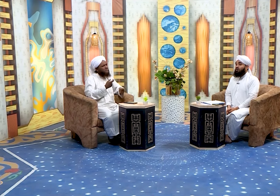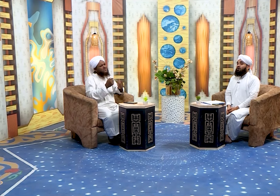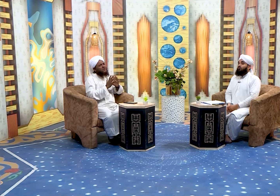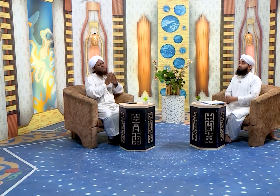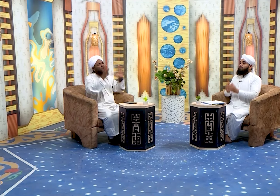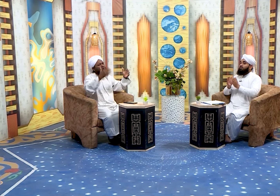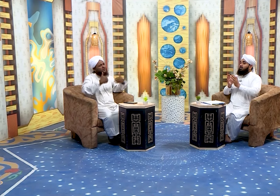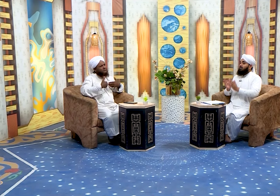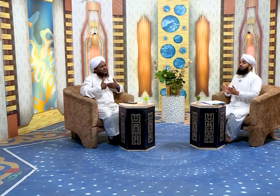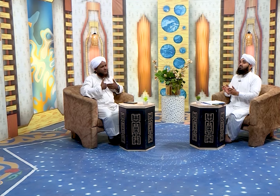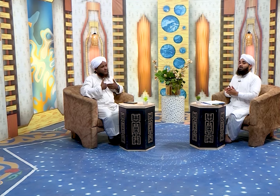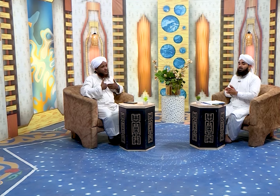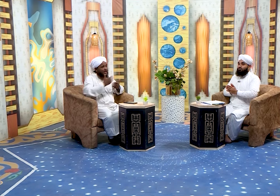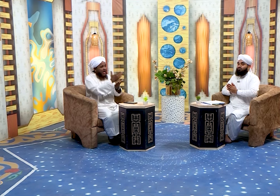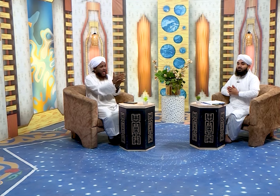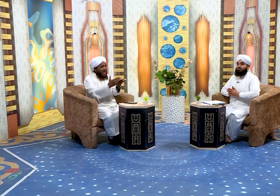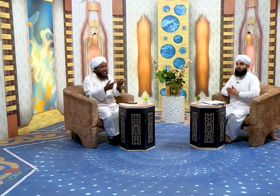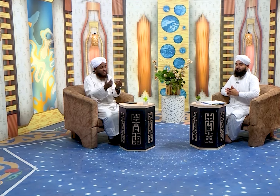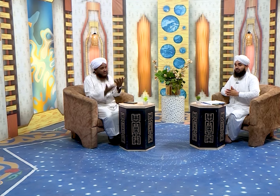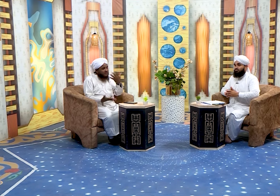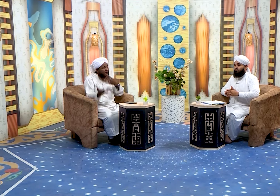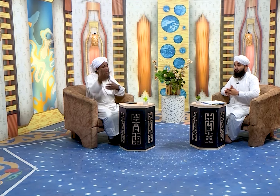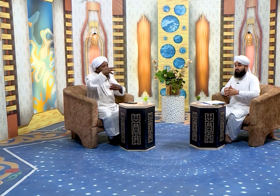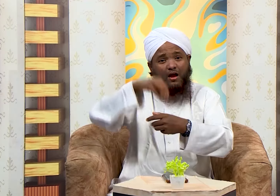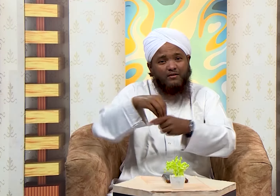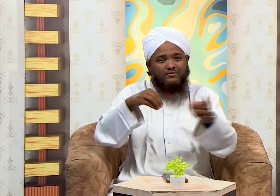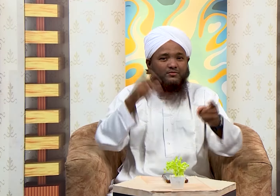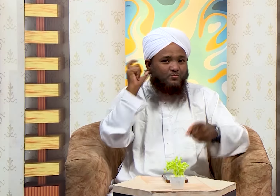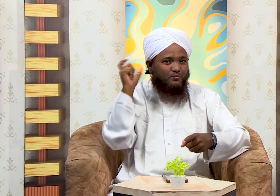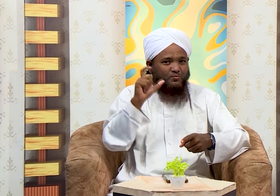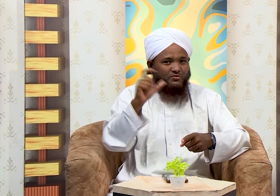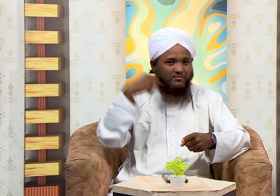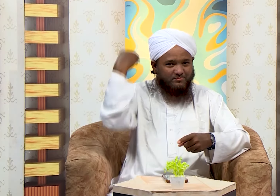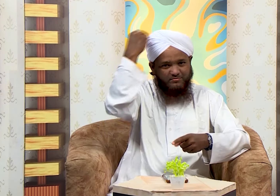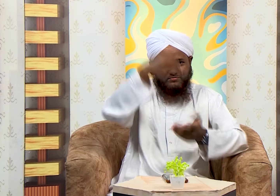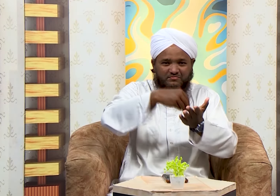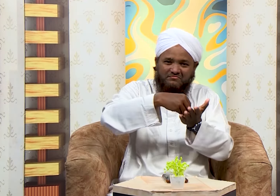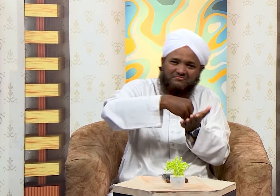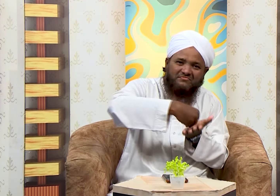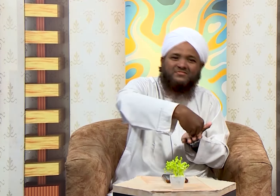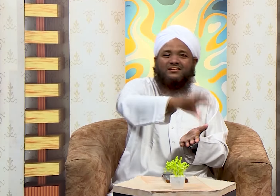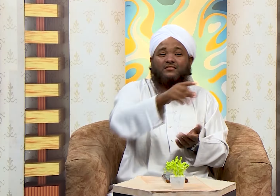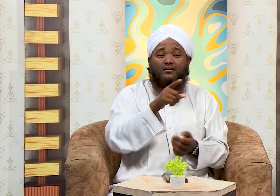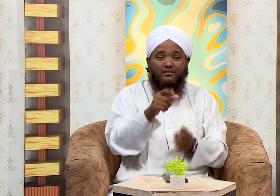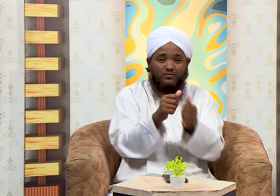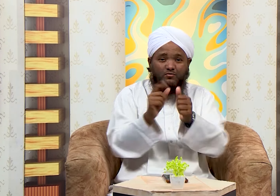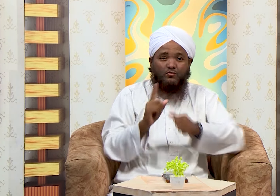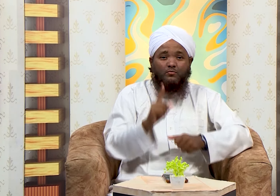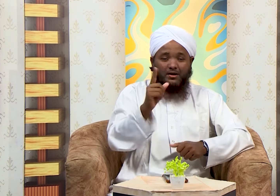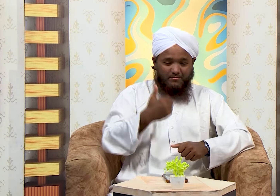اور میں اپنا آدھا مال حضور علیہ السلام کی امت پر صدقہ کرتا ہوں اور گواہ بن جاؤ کہ میں کلمہ پڑھ کر